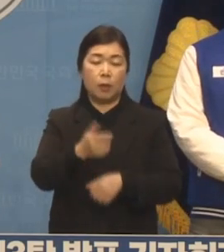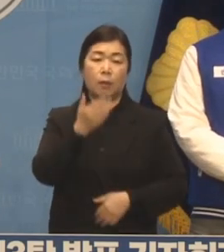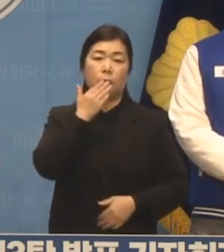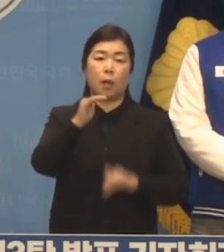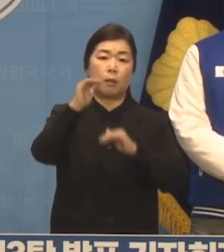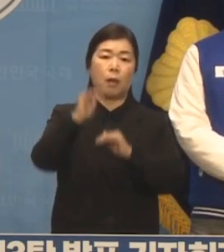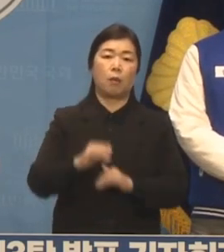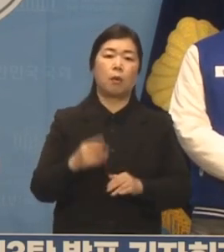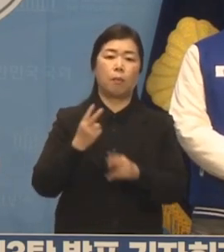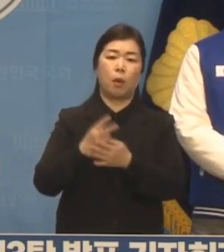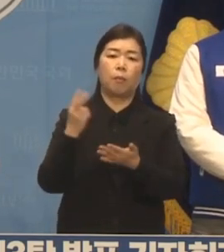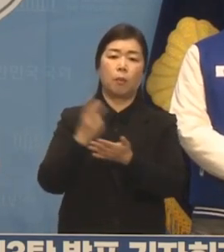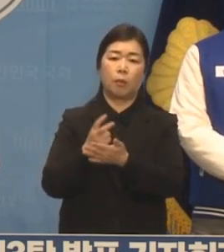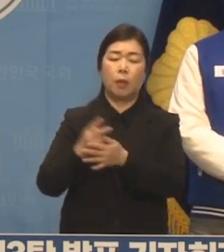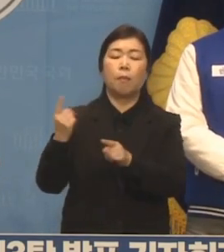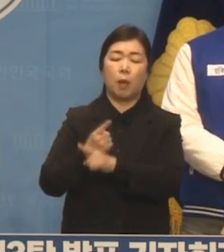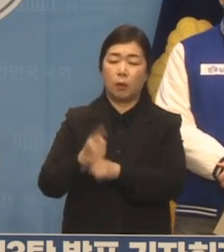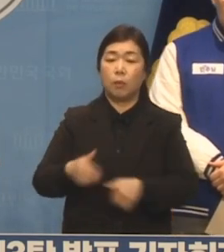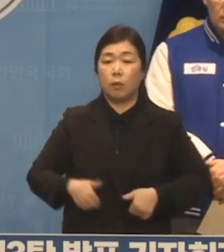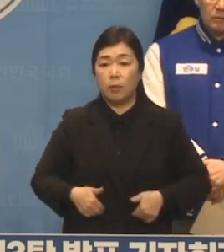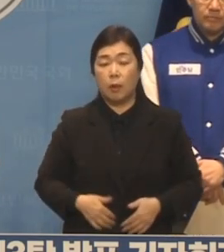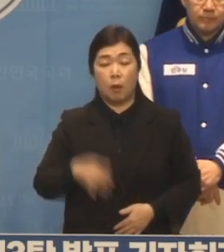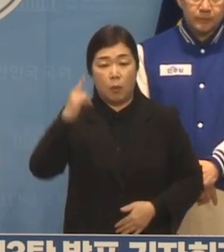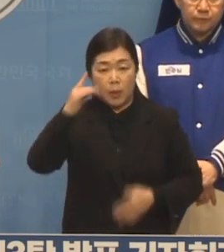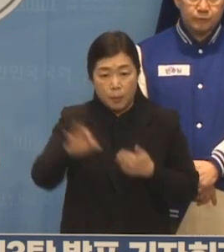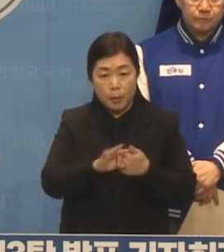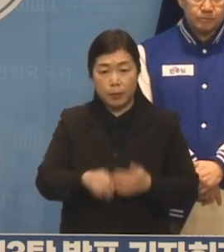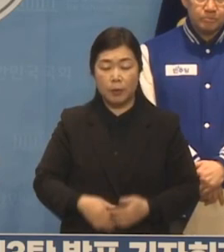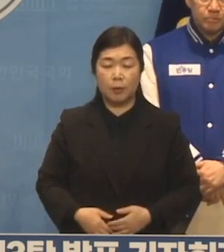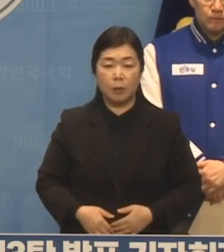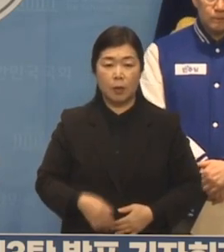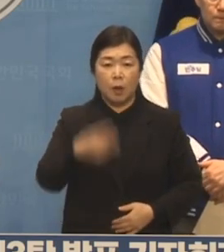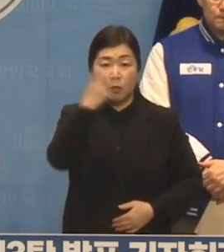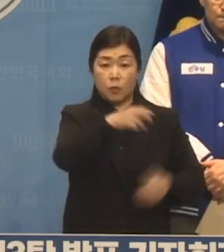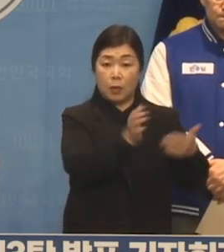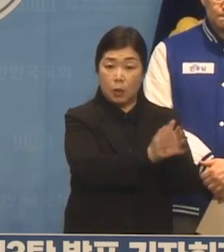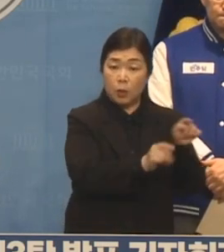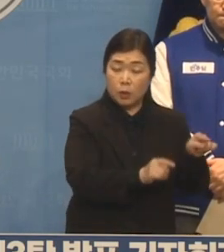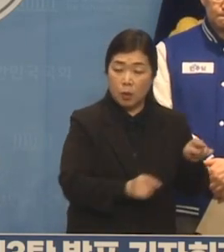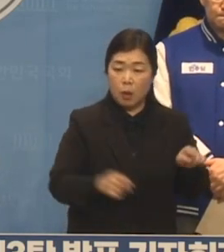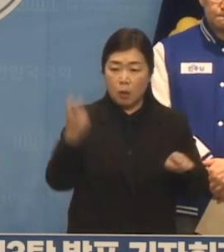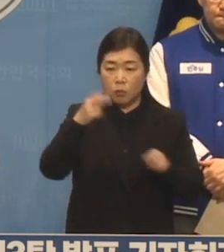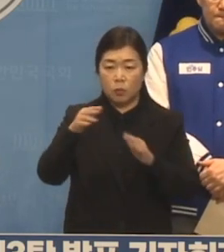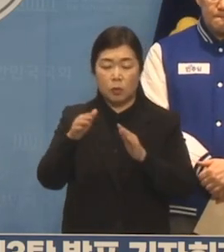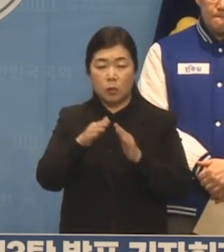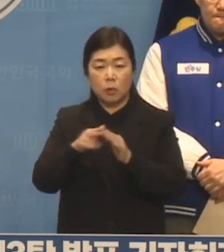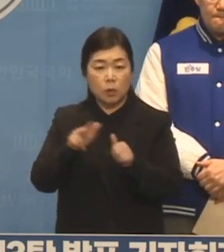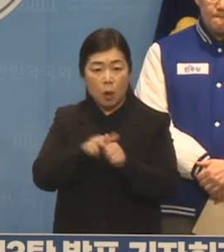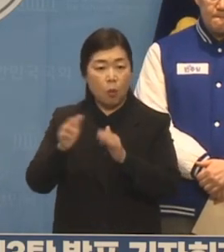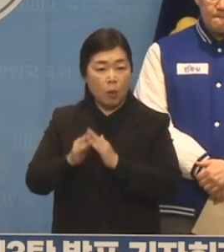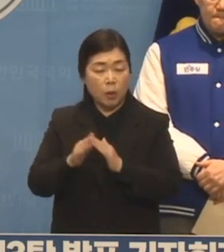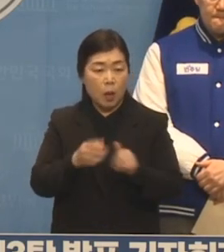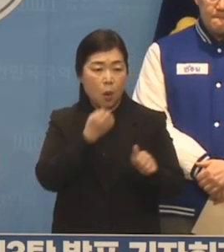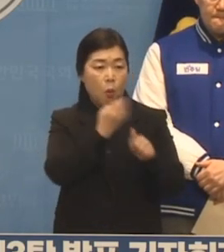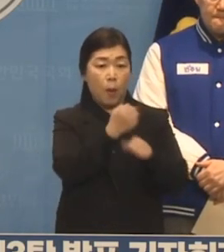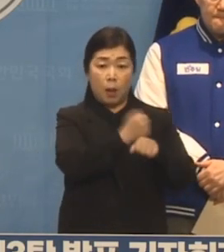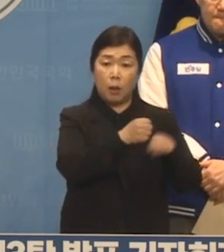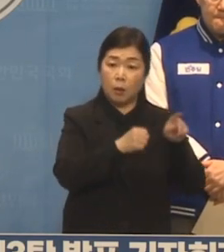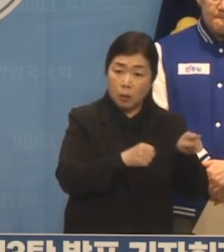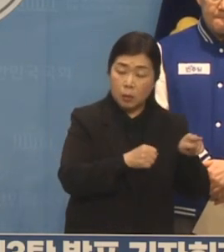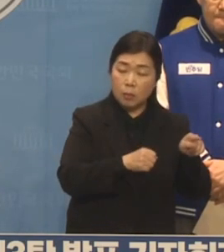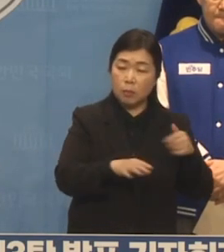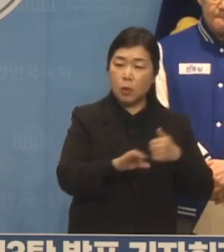내용으로 개정이 이루어져야 합니다. 왜냐하면 수사기관에 국정원이 고발을 하거나 국정원 직원이 고발을 할